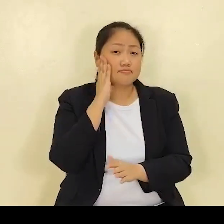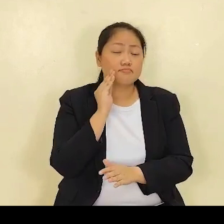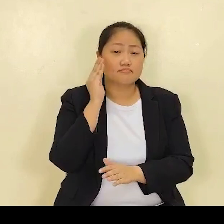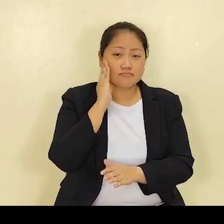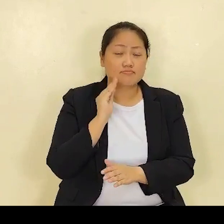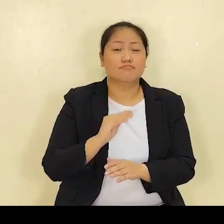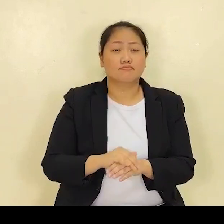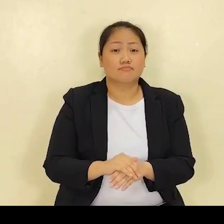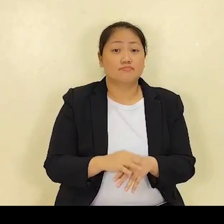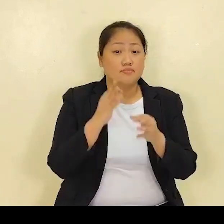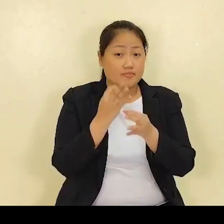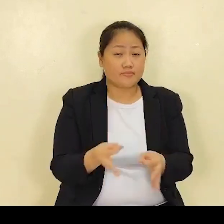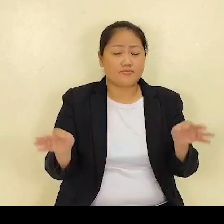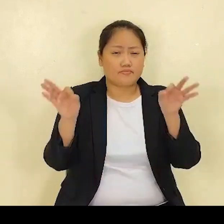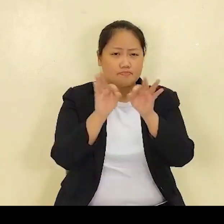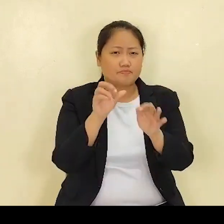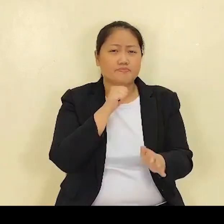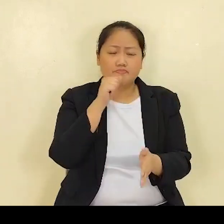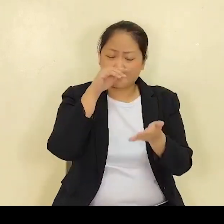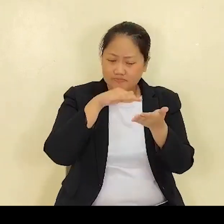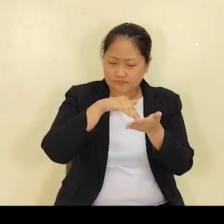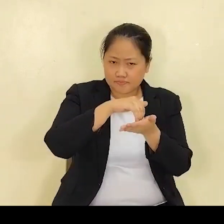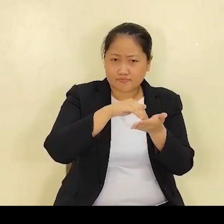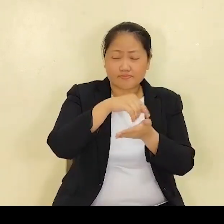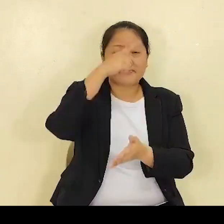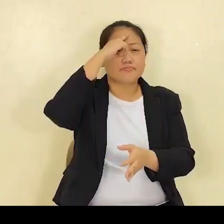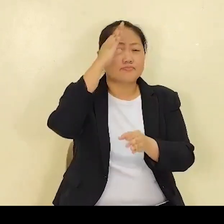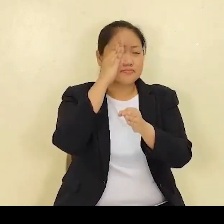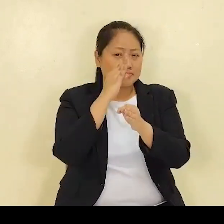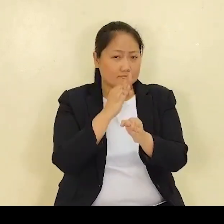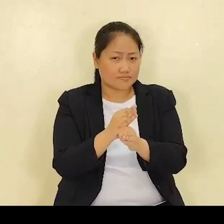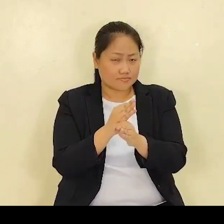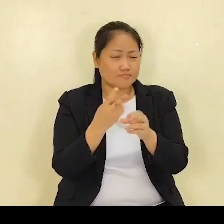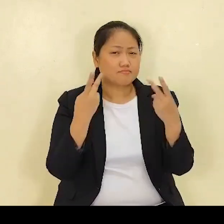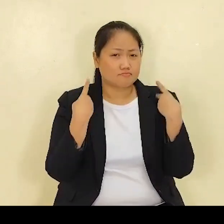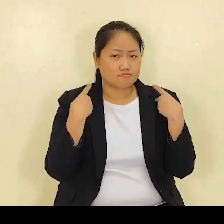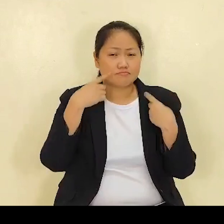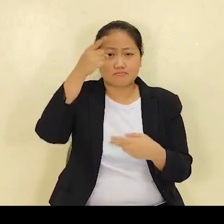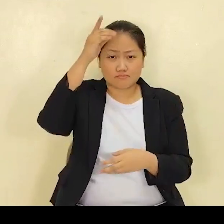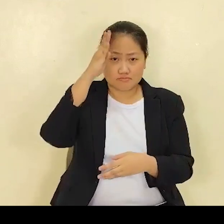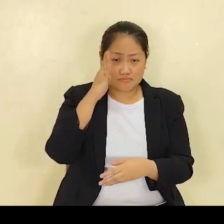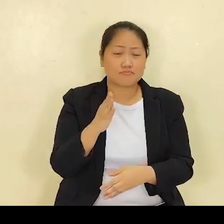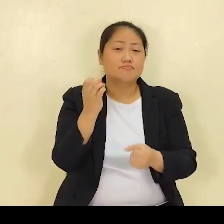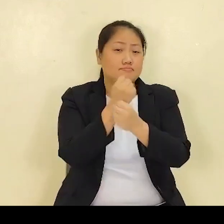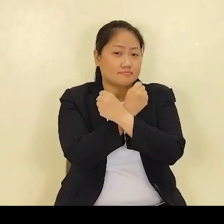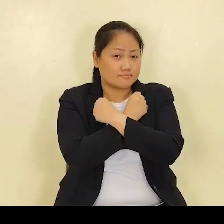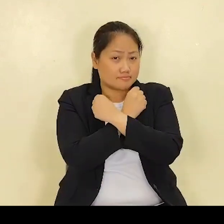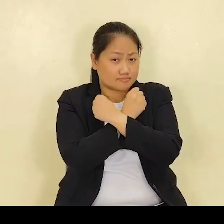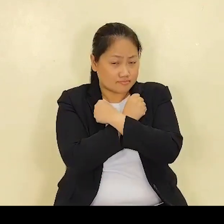Ang importante, hindi tayo natitinag sa pananampalatayang may Diyos tayong